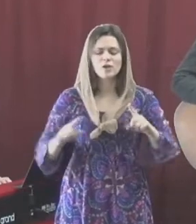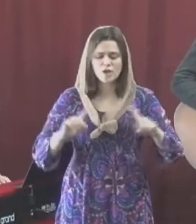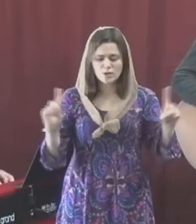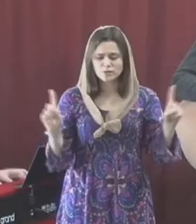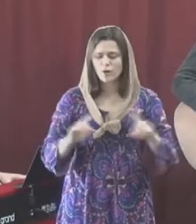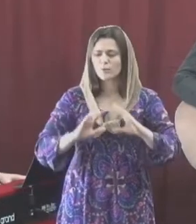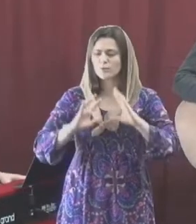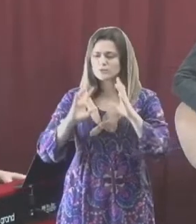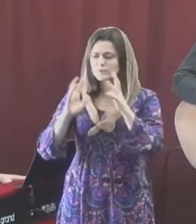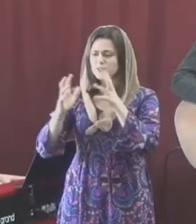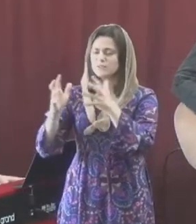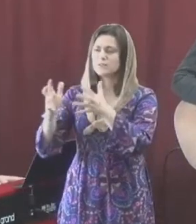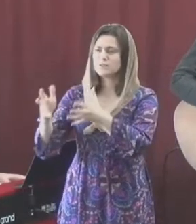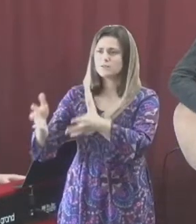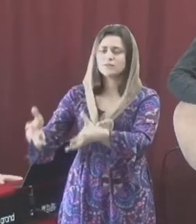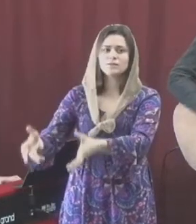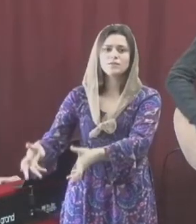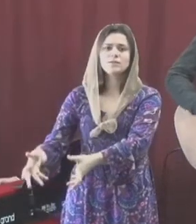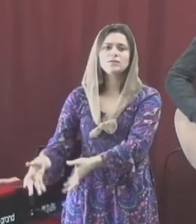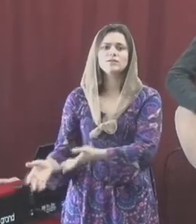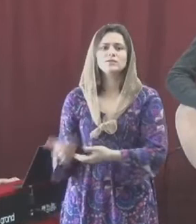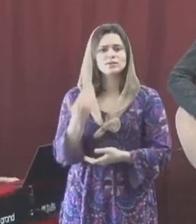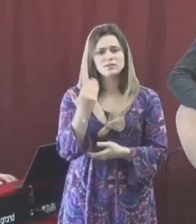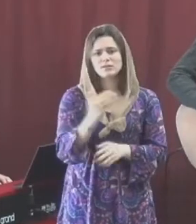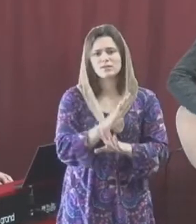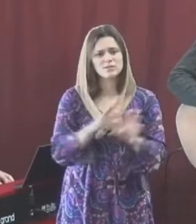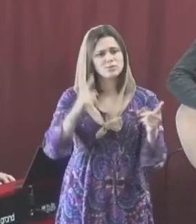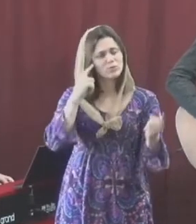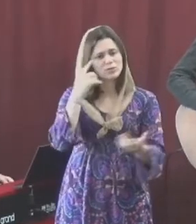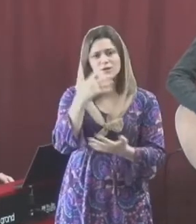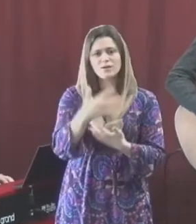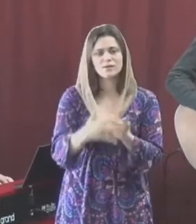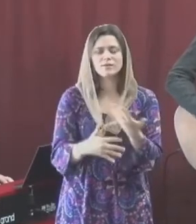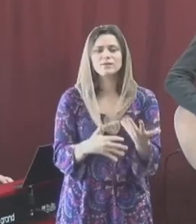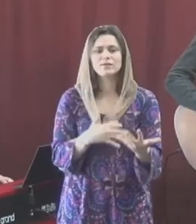страждав, щоб у світі ти не